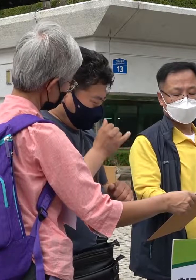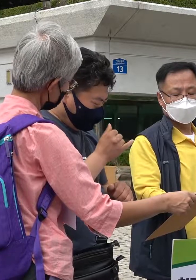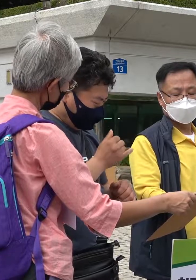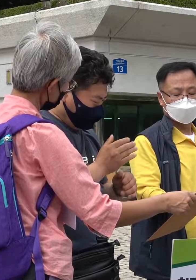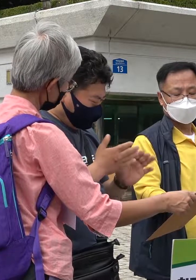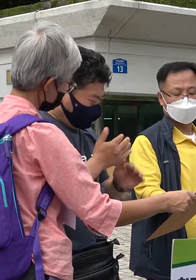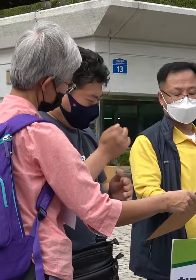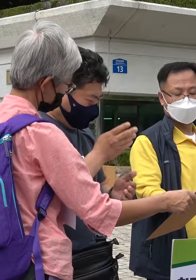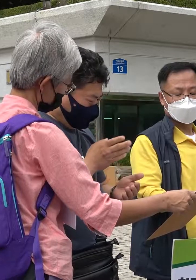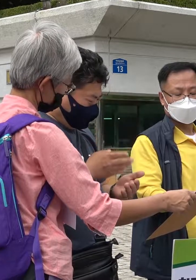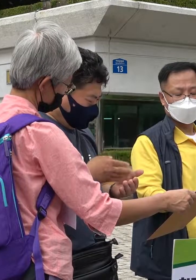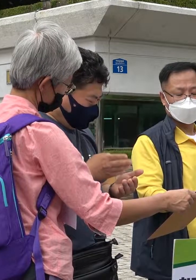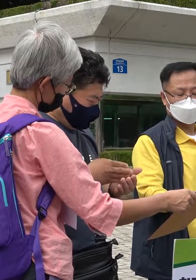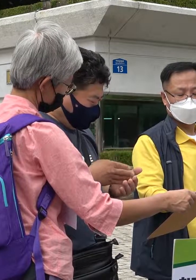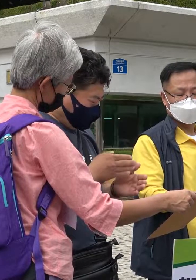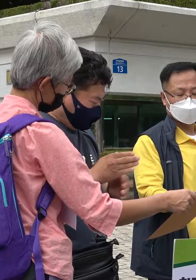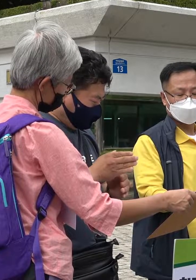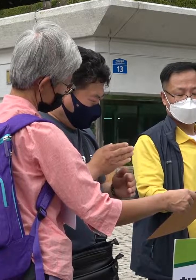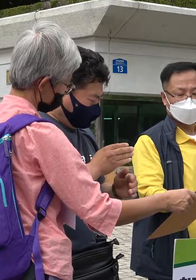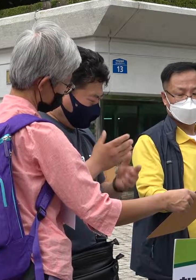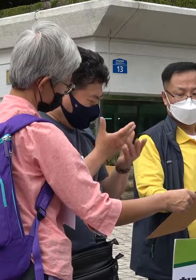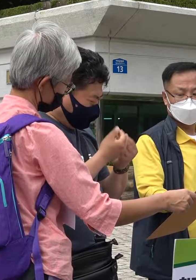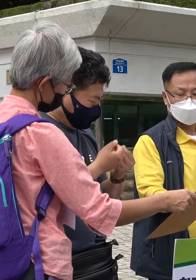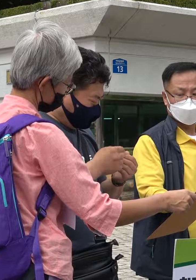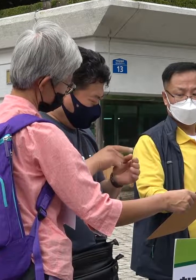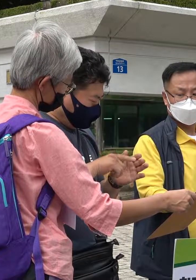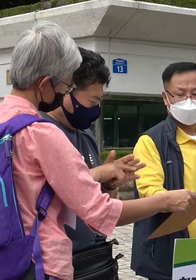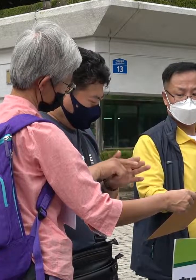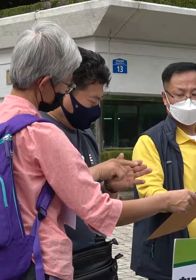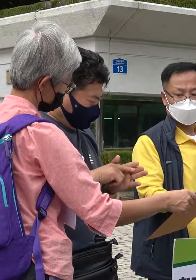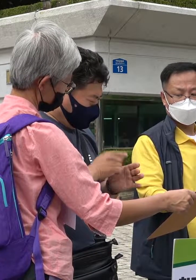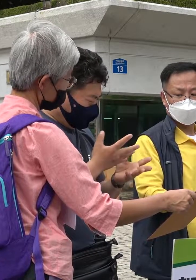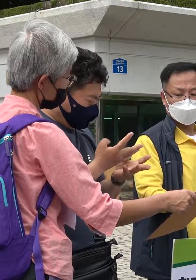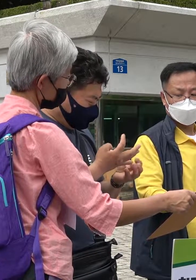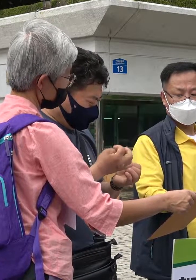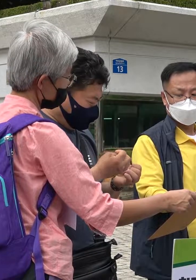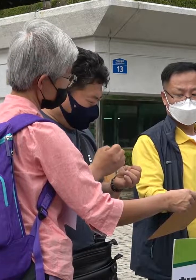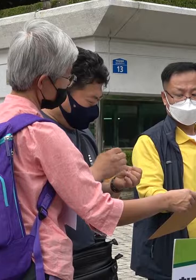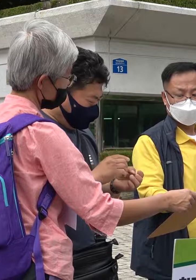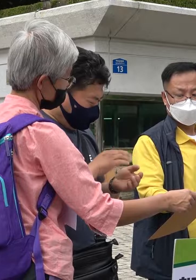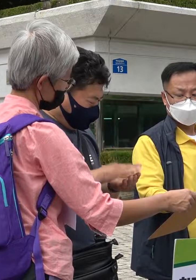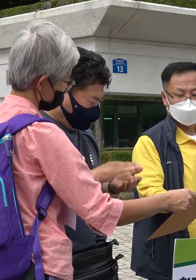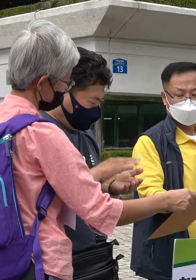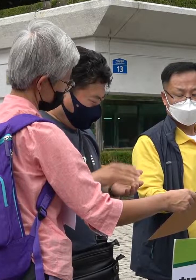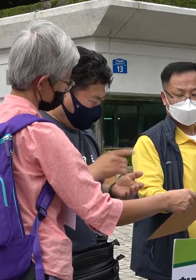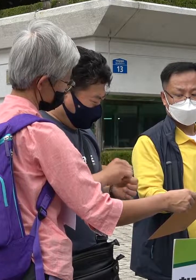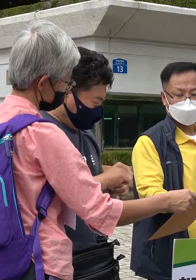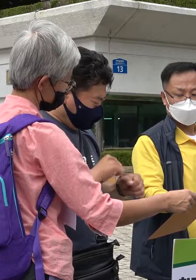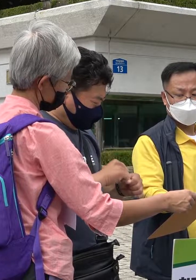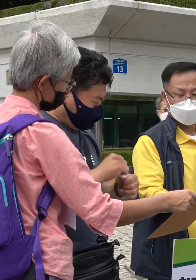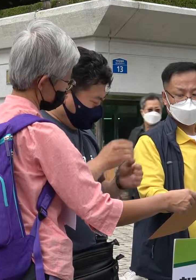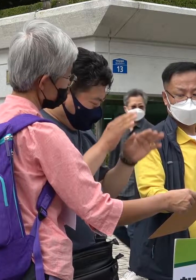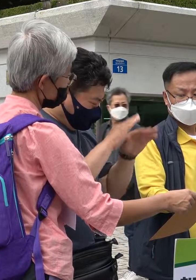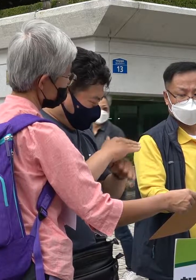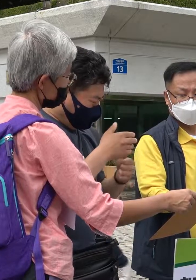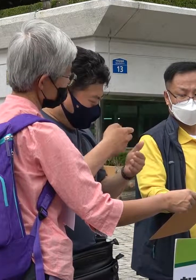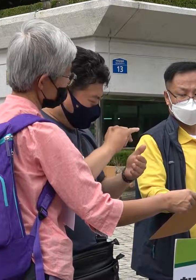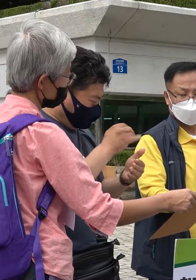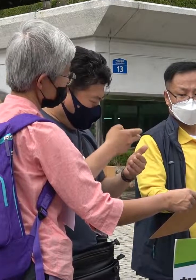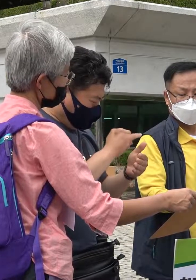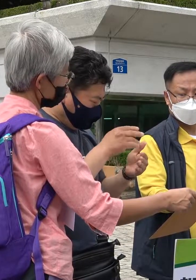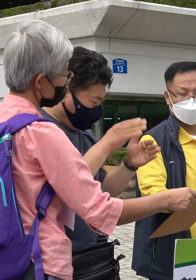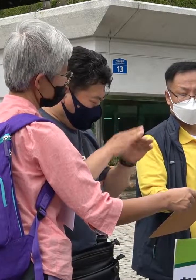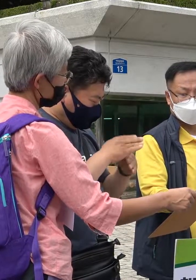알고 있습니다. KBS가 내보내는 방송의 내용에 저도 신뢰를 좀 많이 합니다. 근데 저는